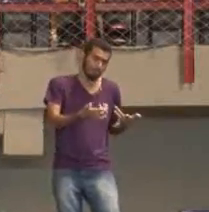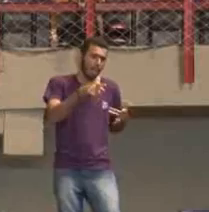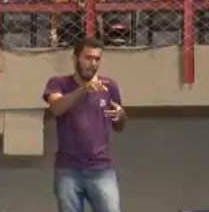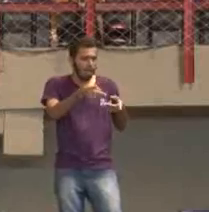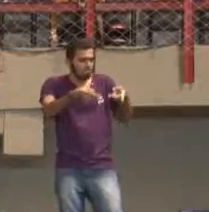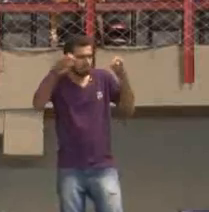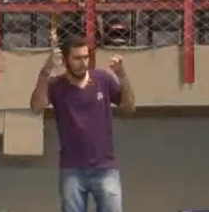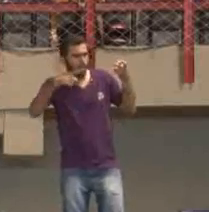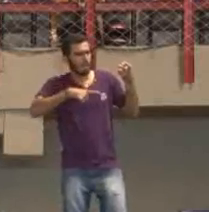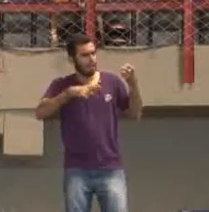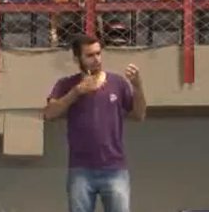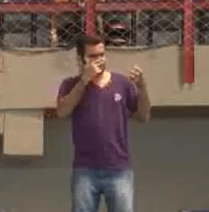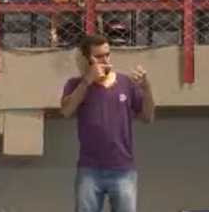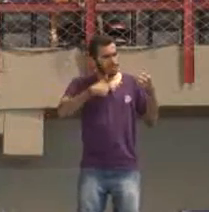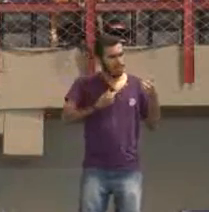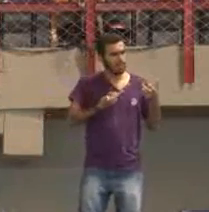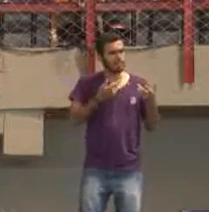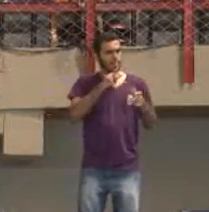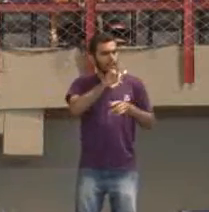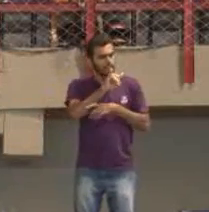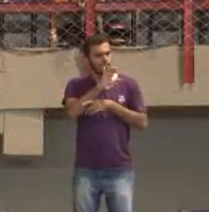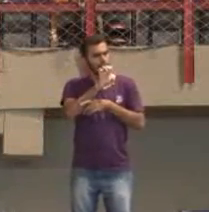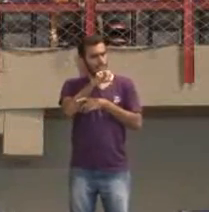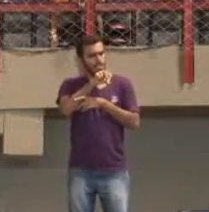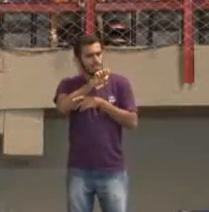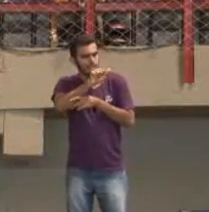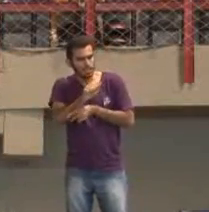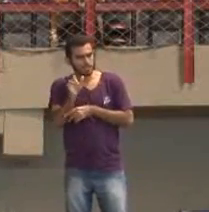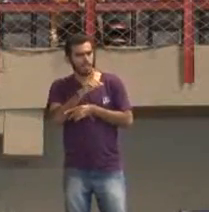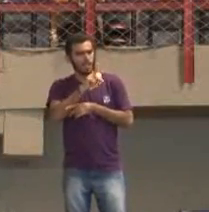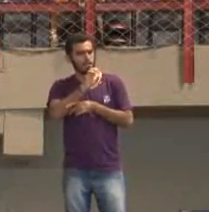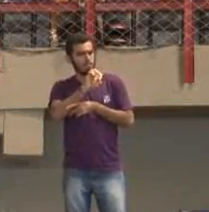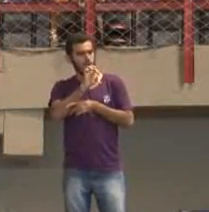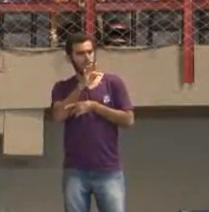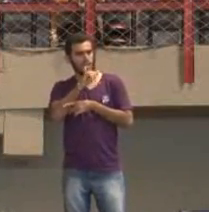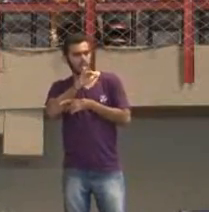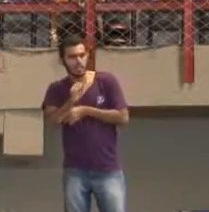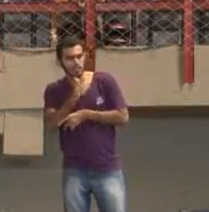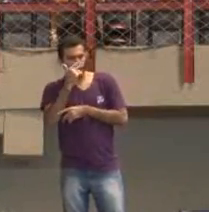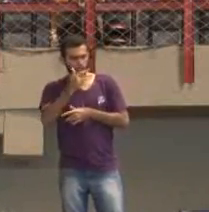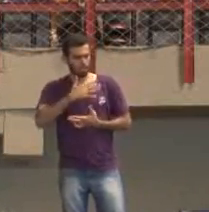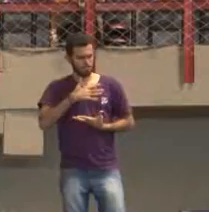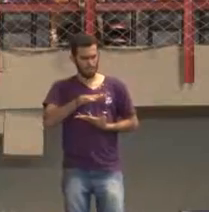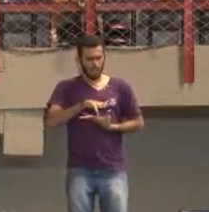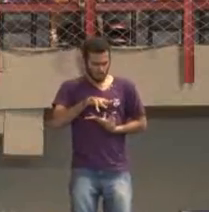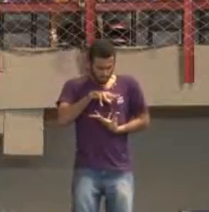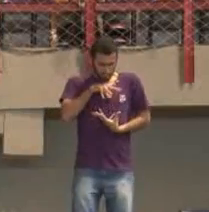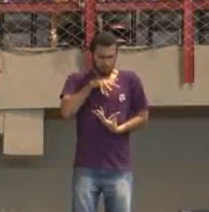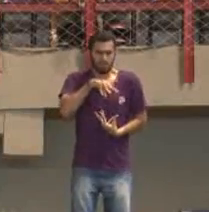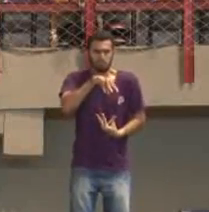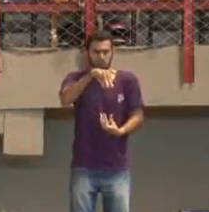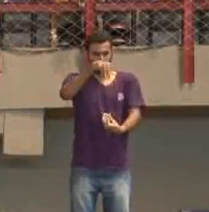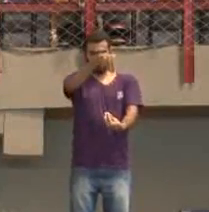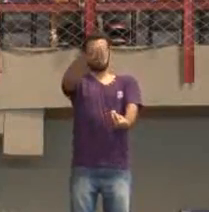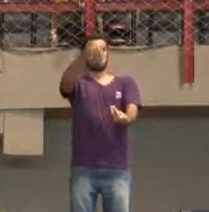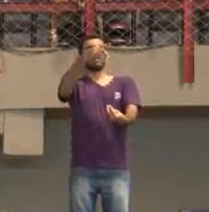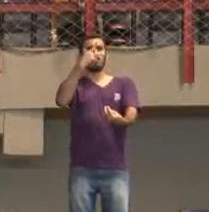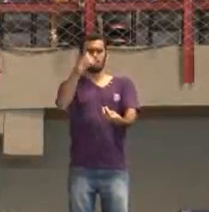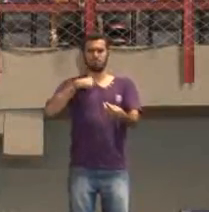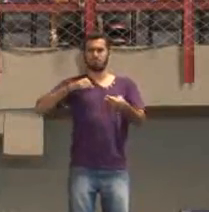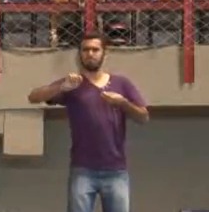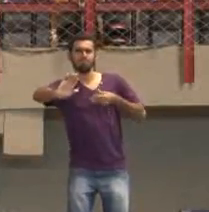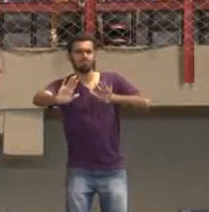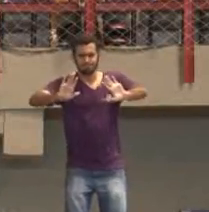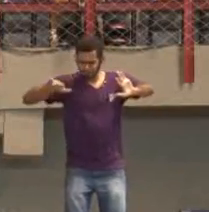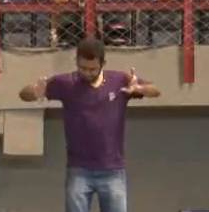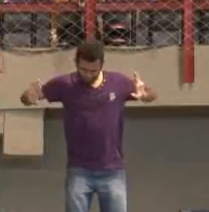licença poética aí? Qual é? A minha alma sai de mim e fica se batendo nas paredes. Como é que pode uma loucura